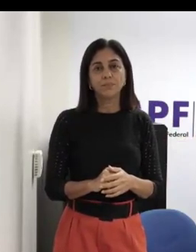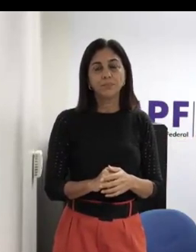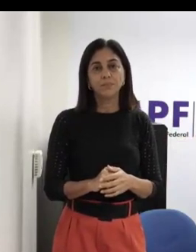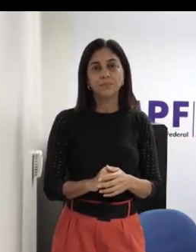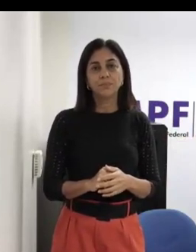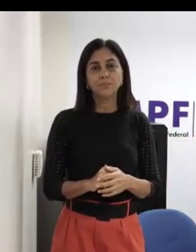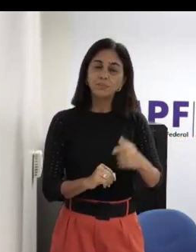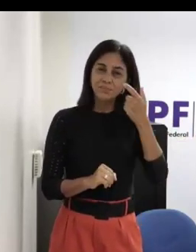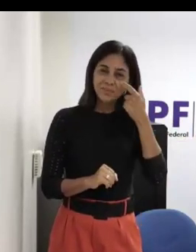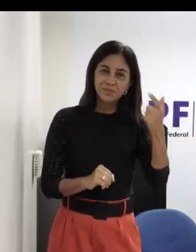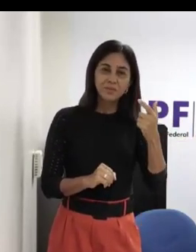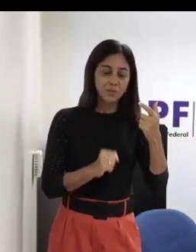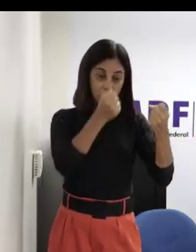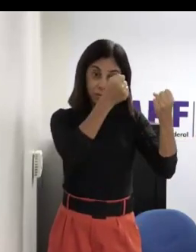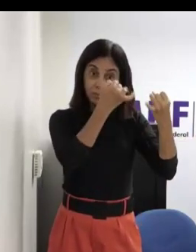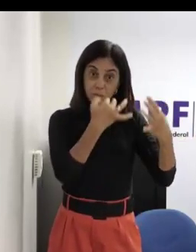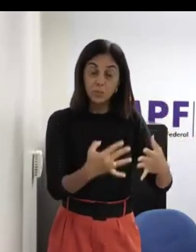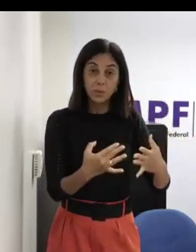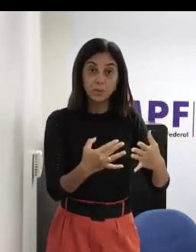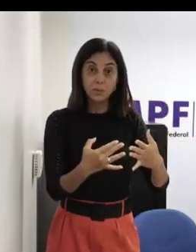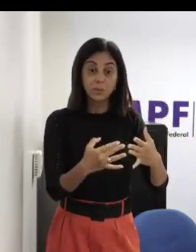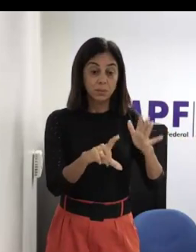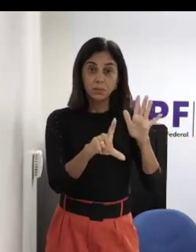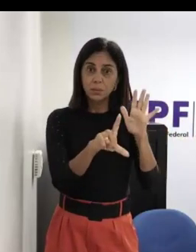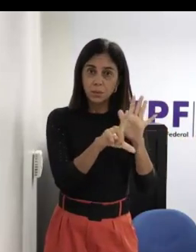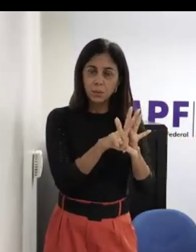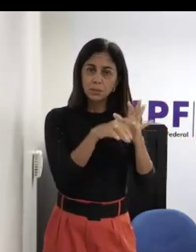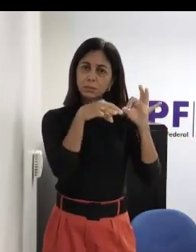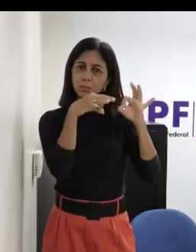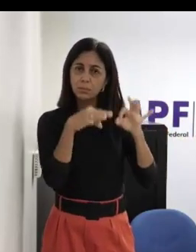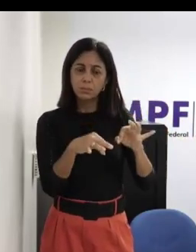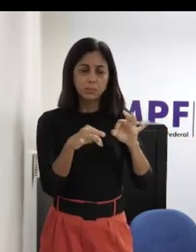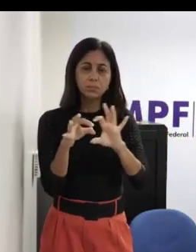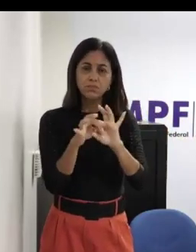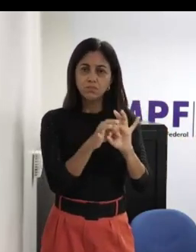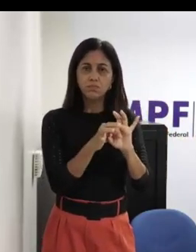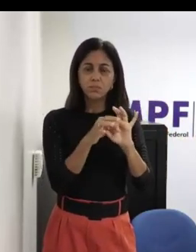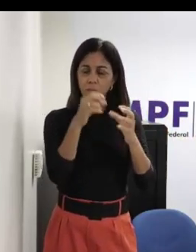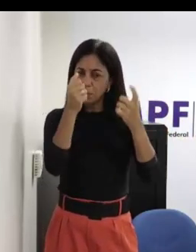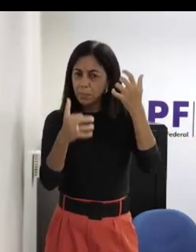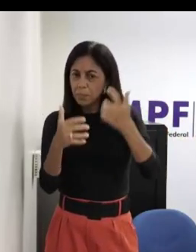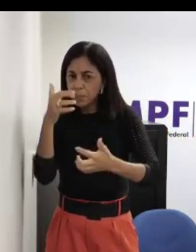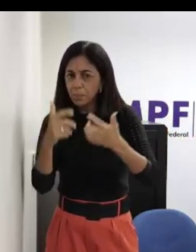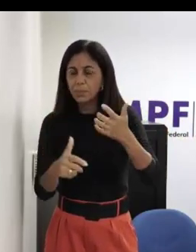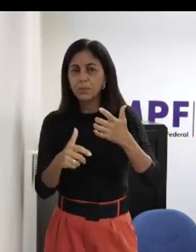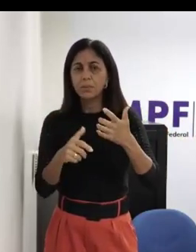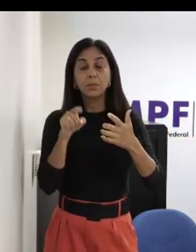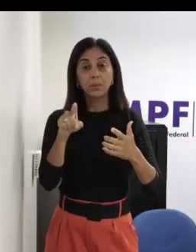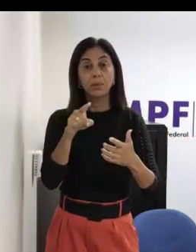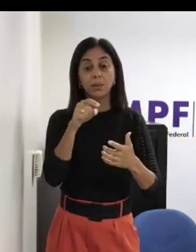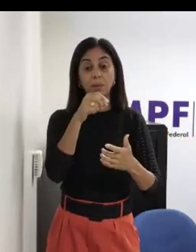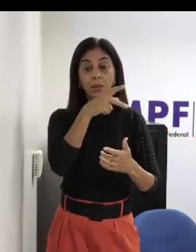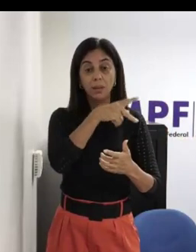embasada e a segunda vem mais com aquela abordagem específica da atribuição da Polícia